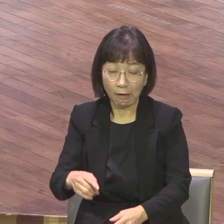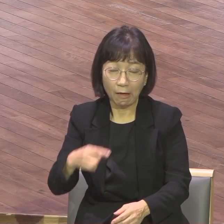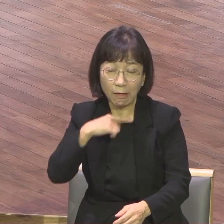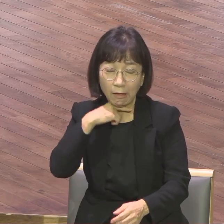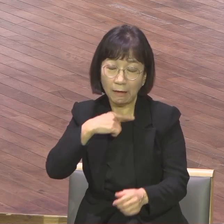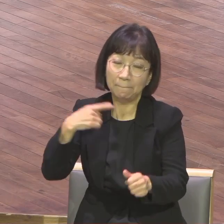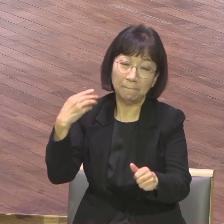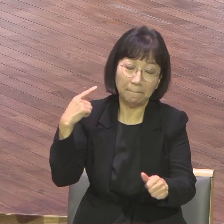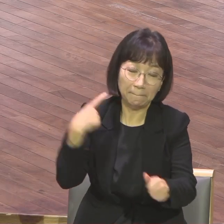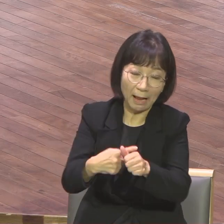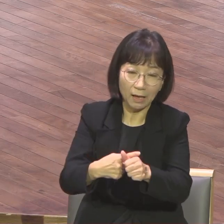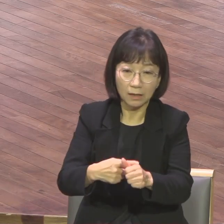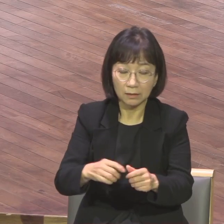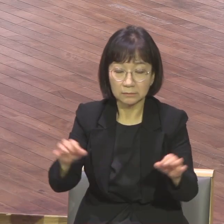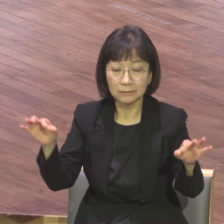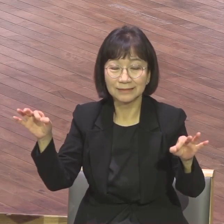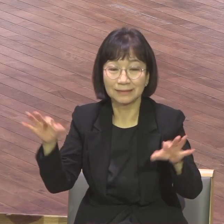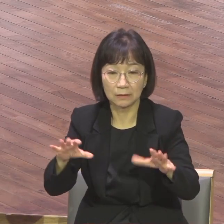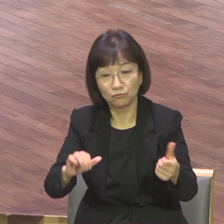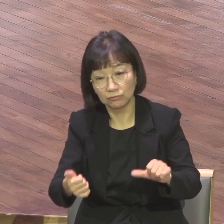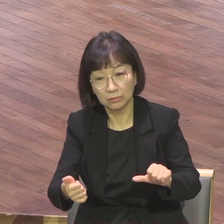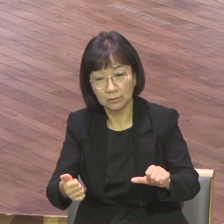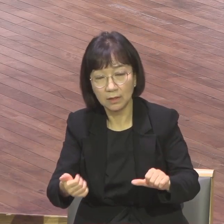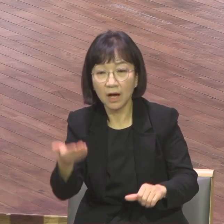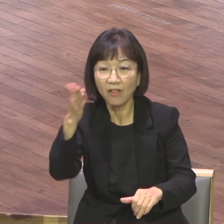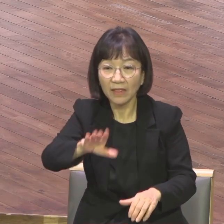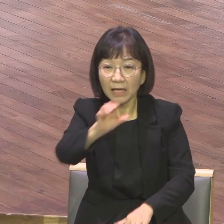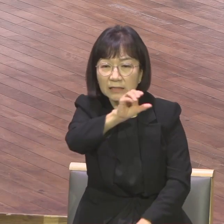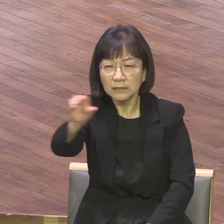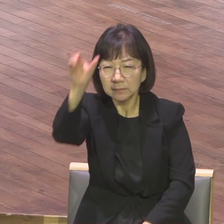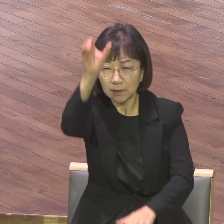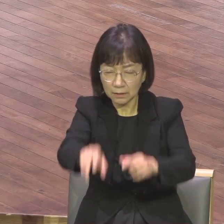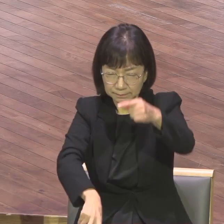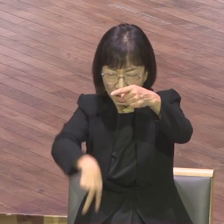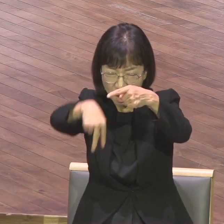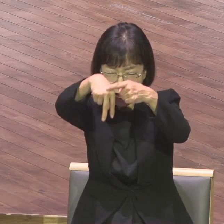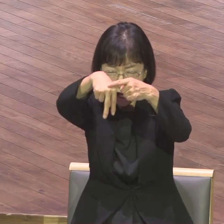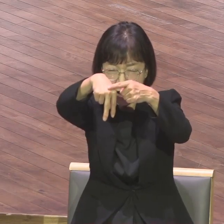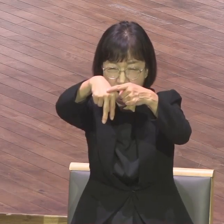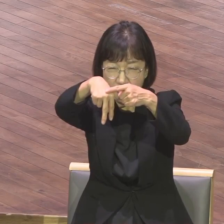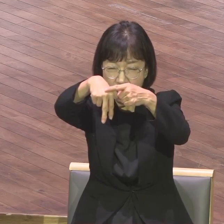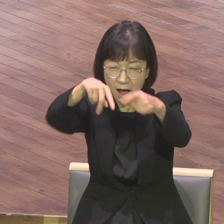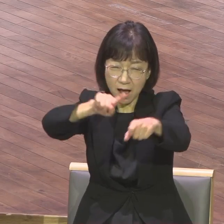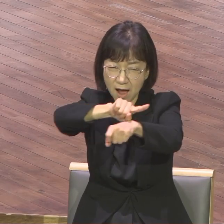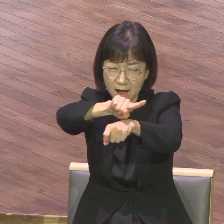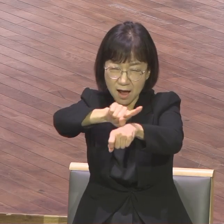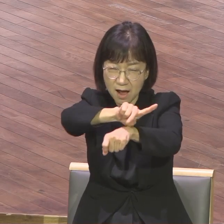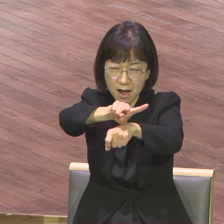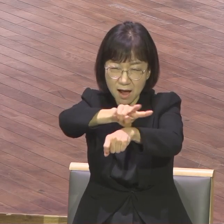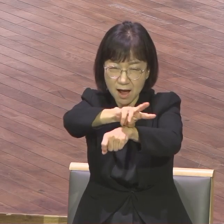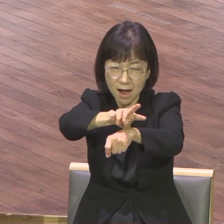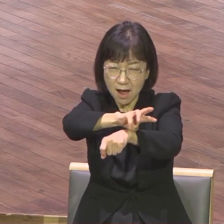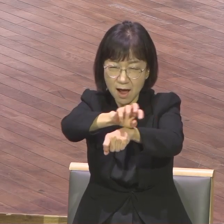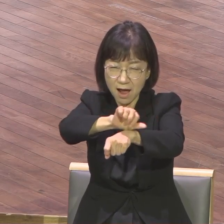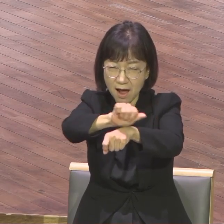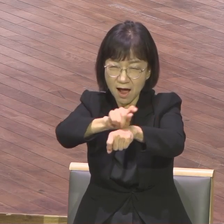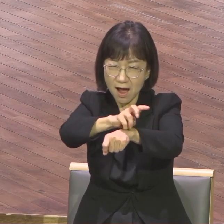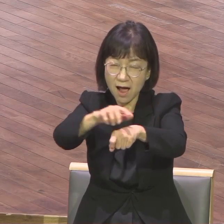끝나니까. 근데 이 십자가는 달려가지고 달아놓고 죽을 때까지 기다리는